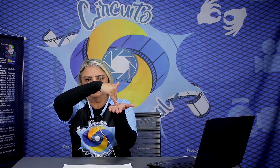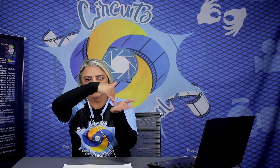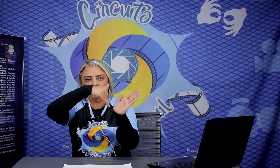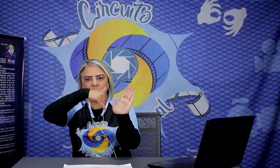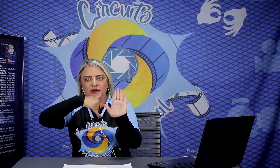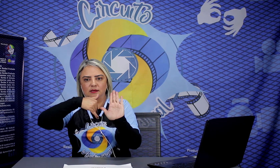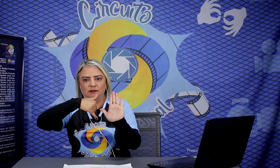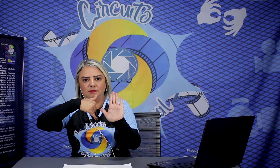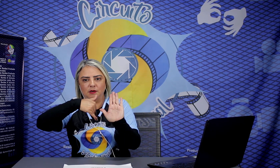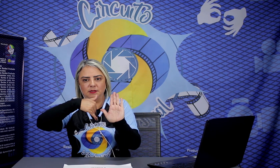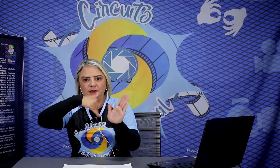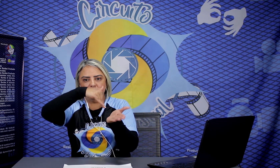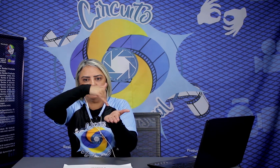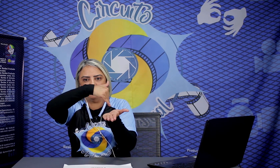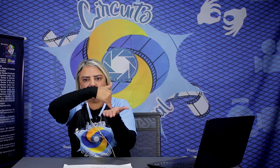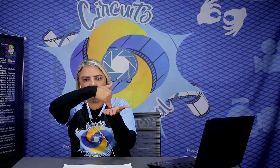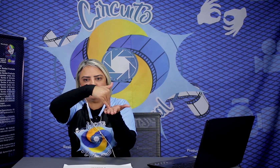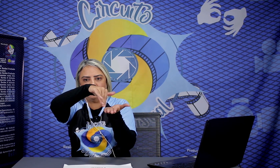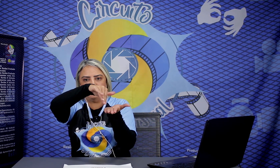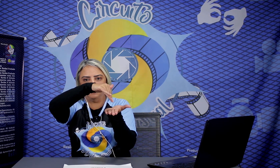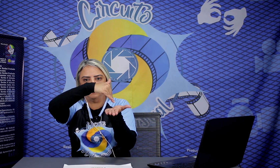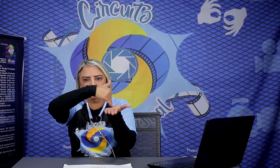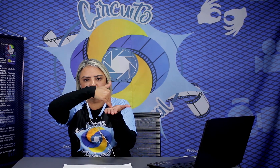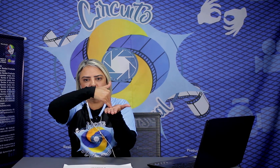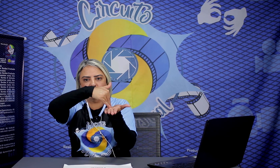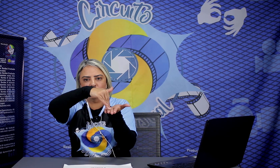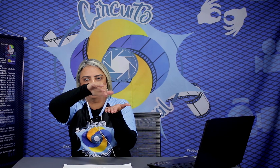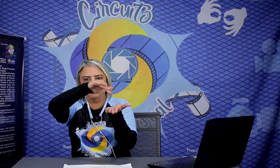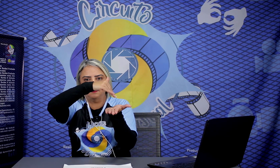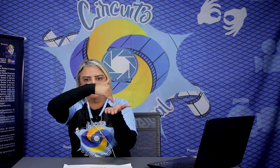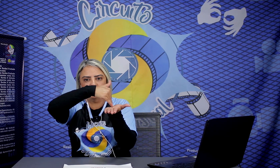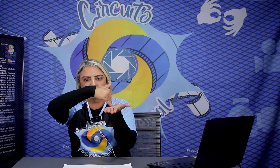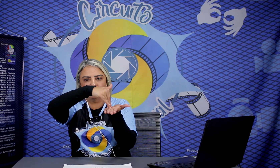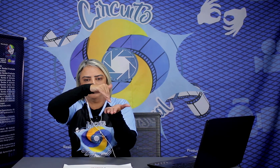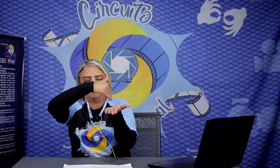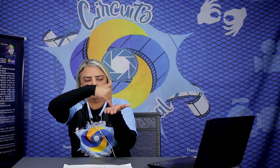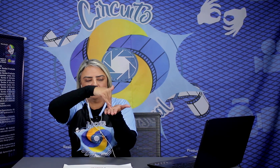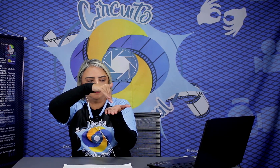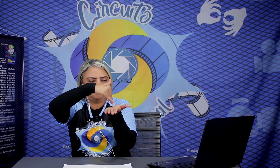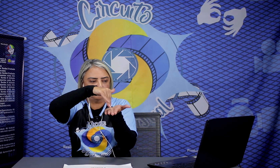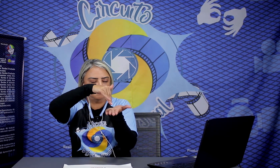Palma da mão e aqui, ó.